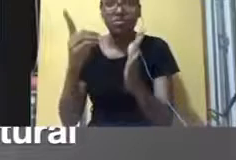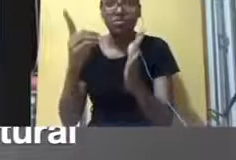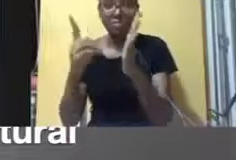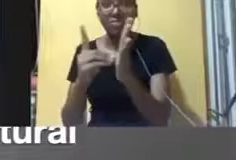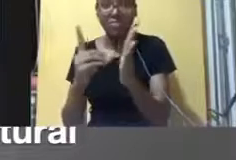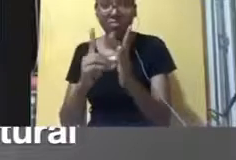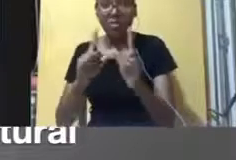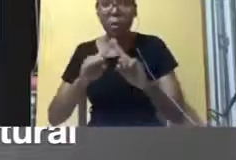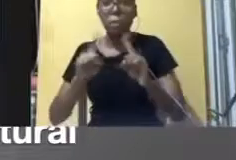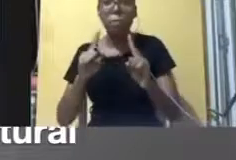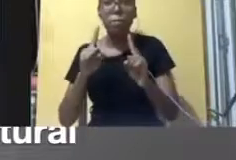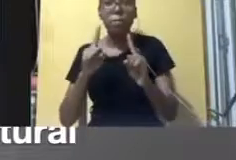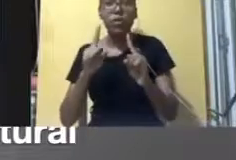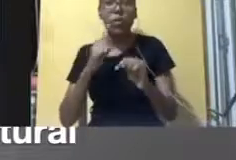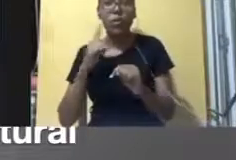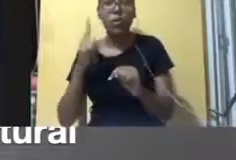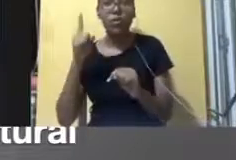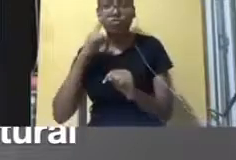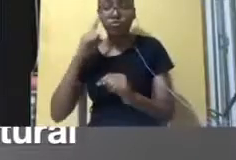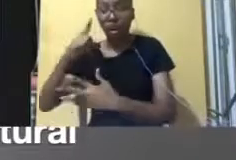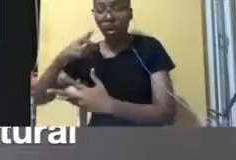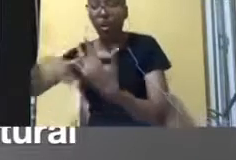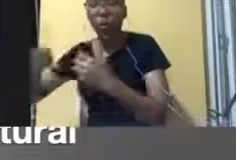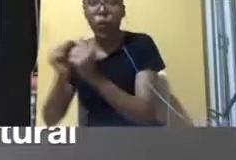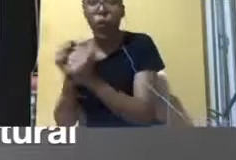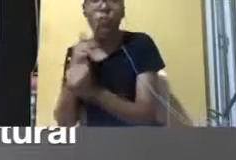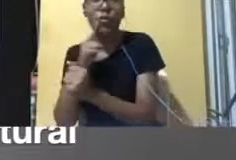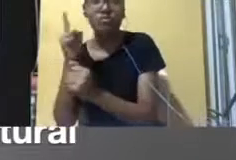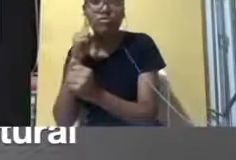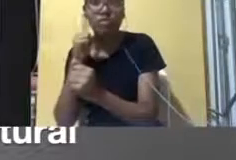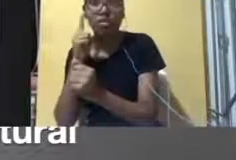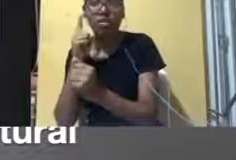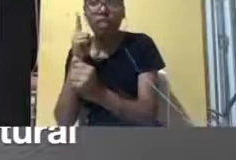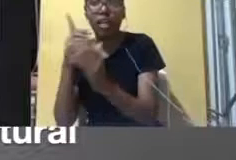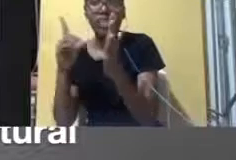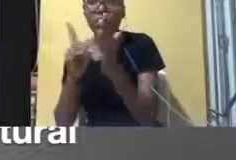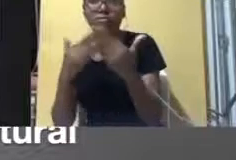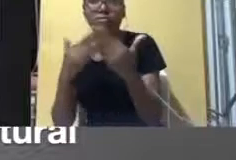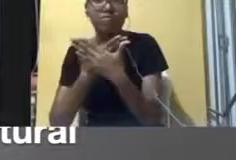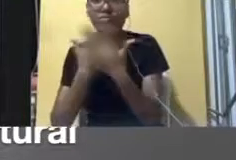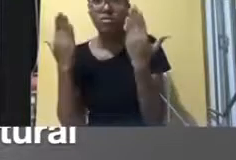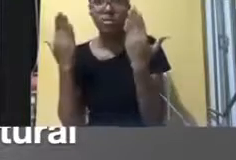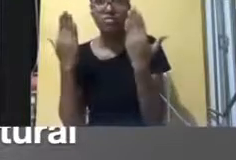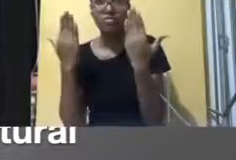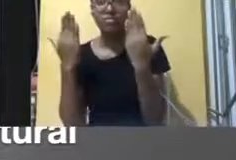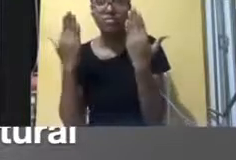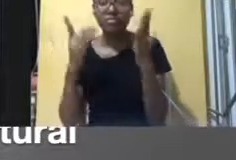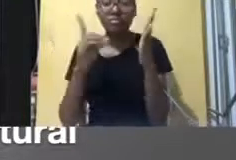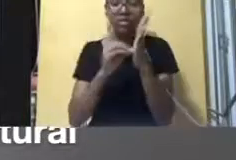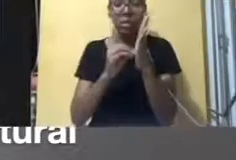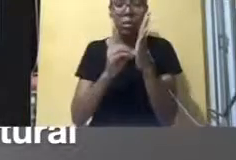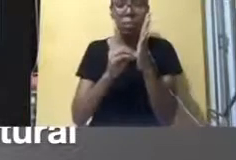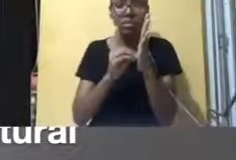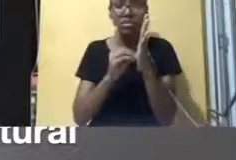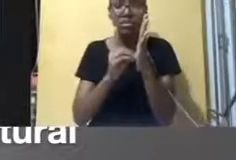todo el mundo habla lengua de señas, pues no tiene ninguna barrera. La barrera existe por nosotros. Lo que